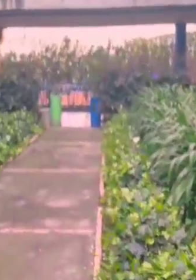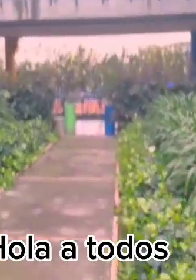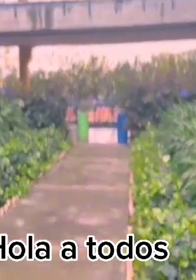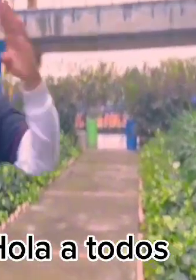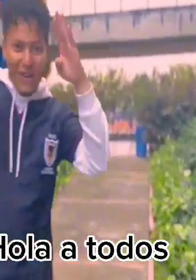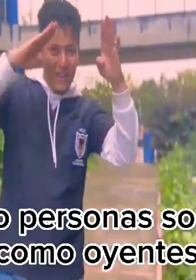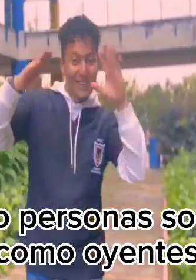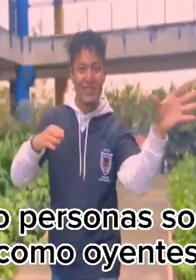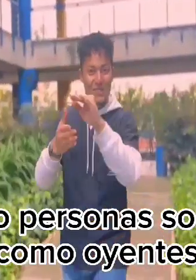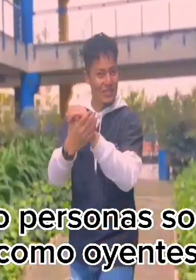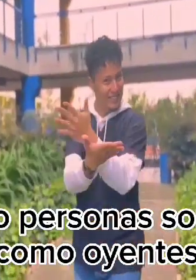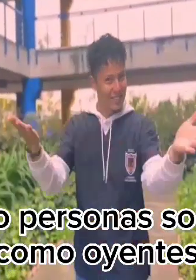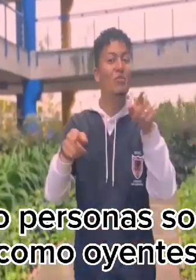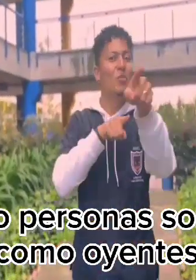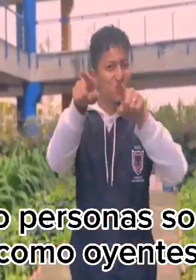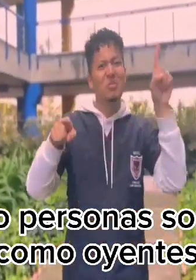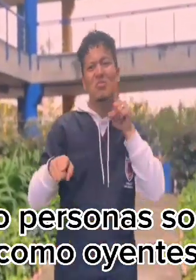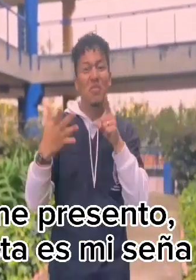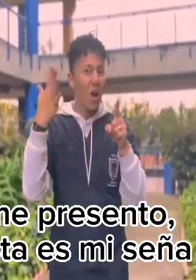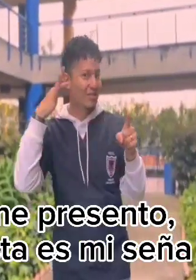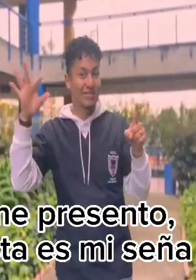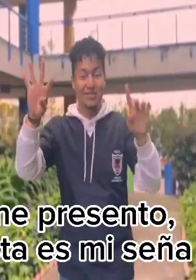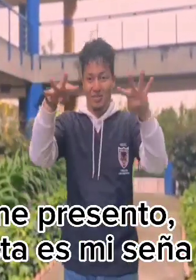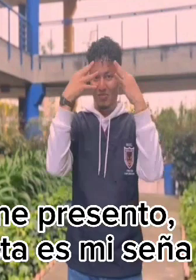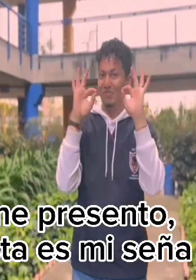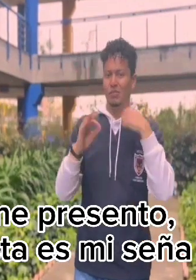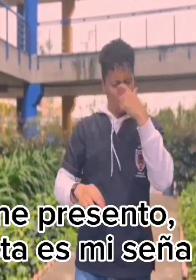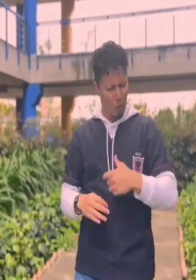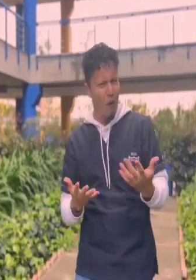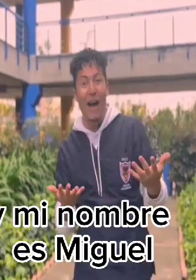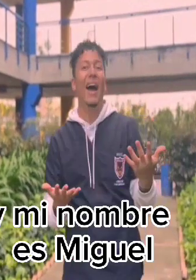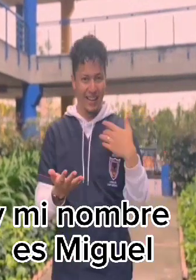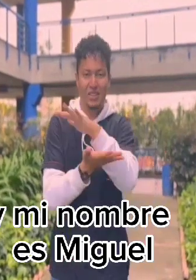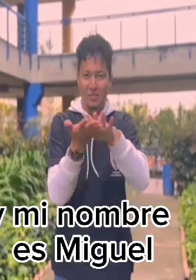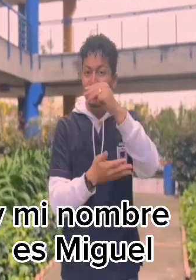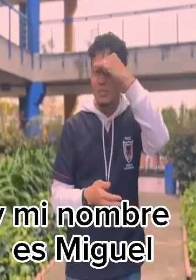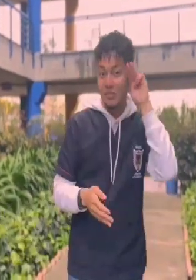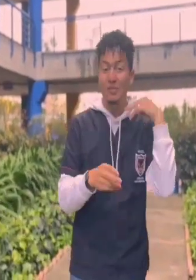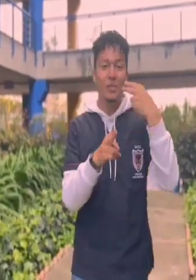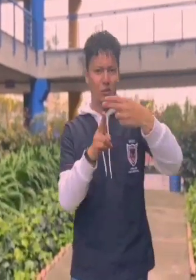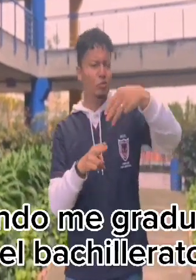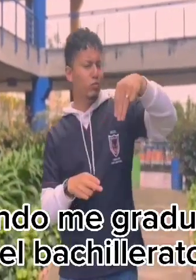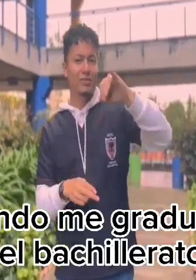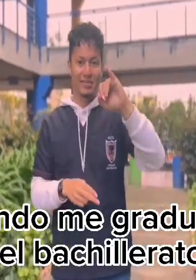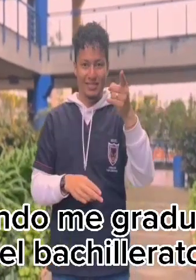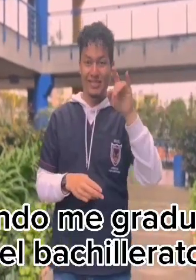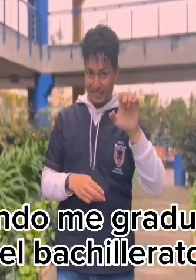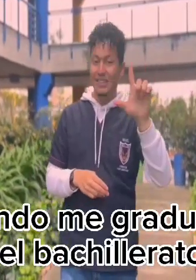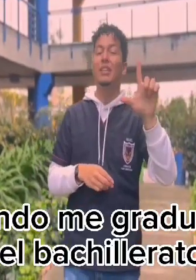Hola a todos. Tanto personas sordas como oyentes, me presento, esta es mi seña. Y mi nombre es Miguel. Cuando me gradué en el